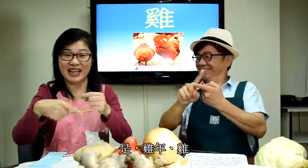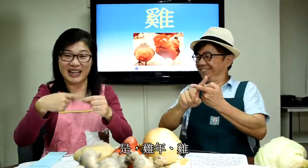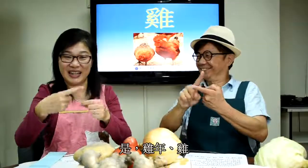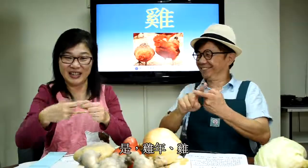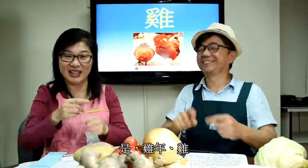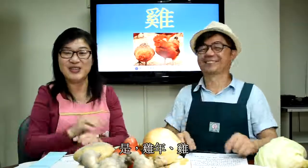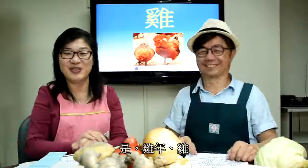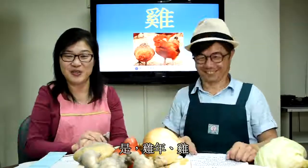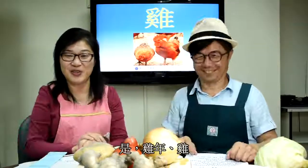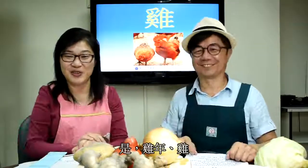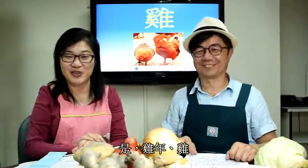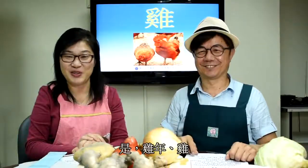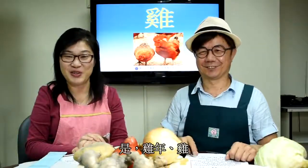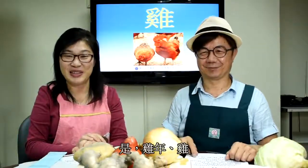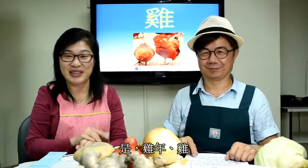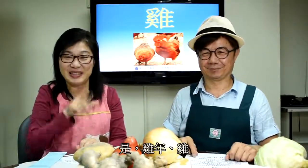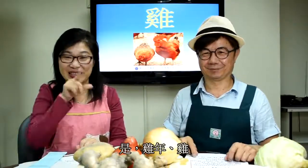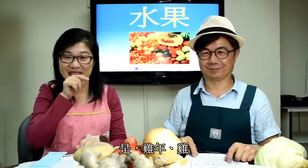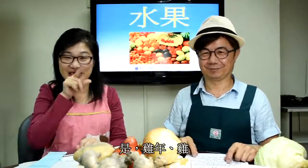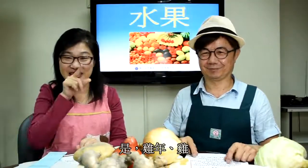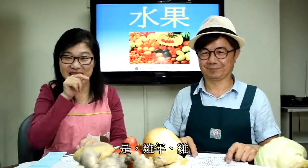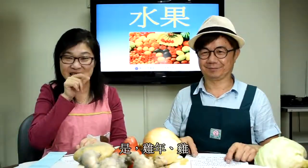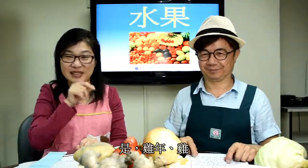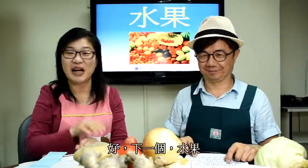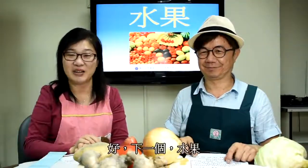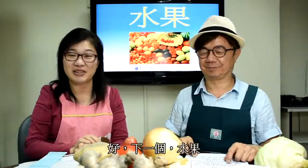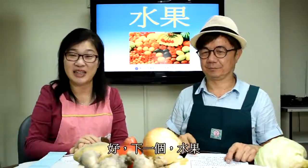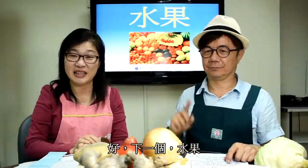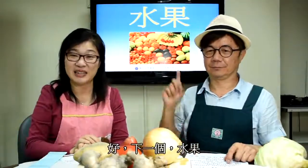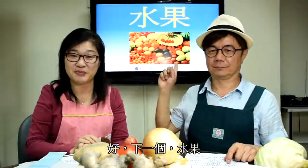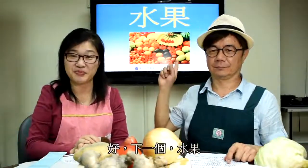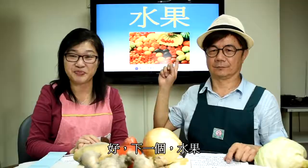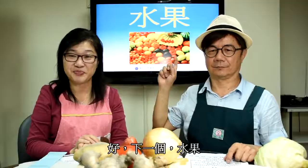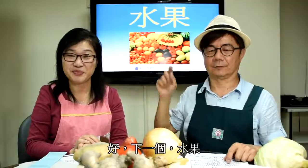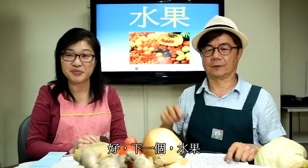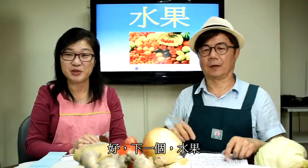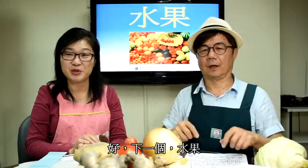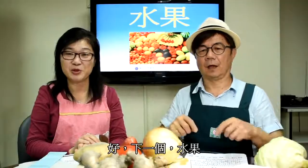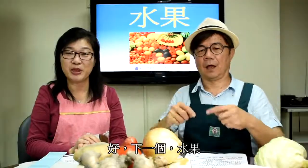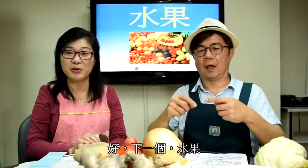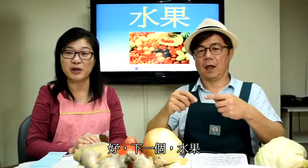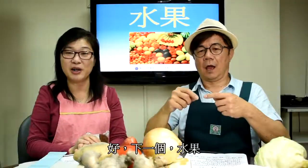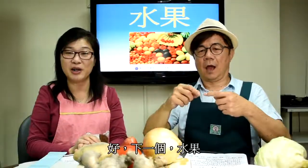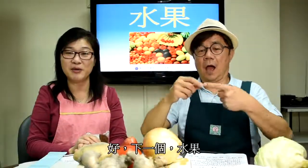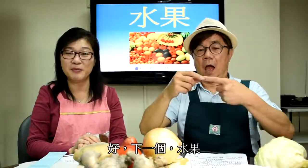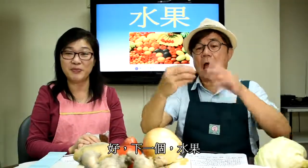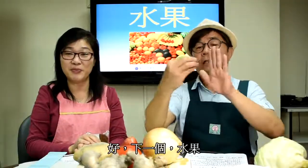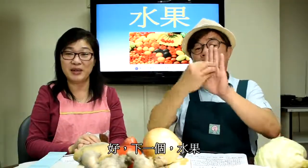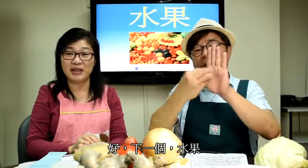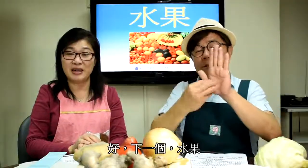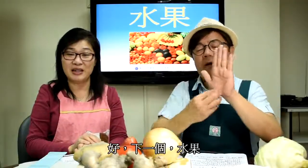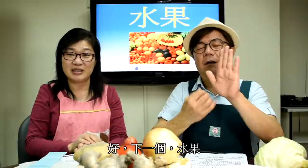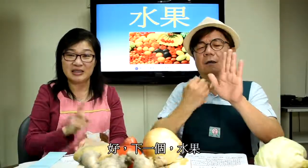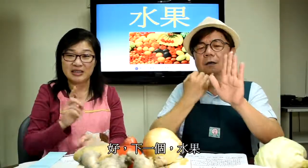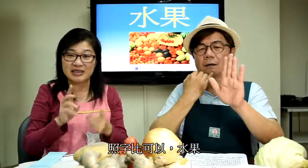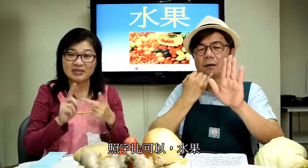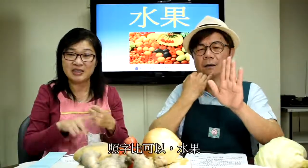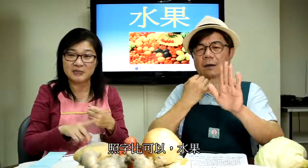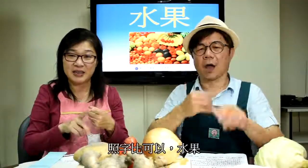年，对，鸡，好，下一个。水果，造字笔可